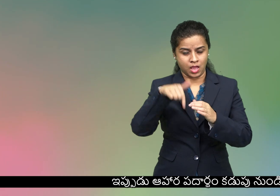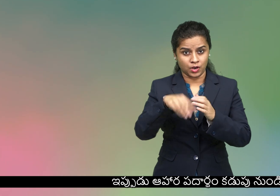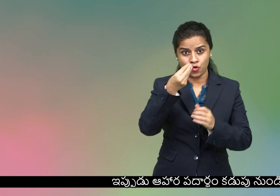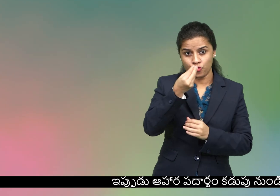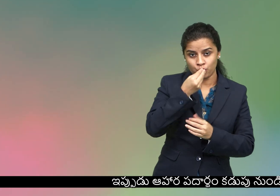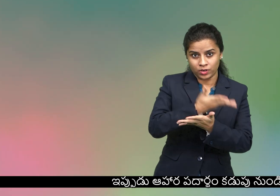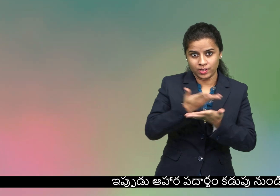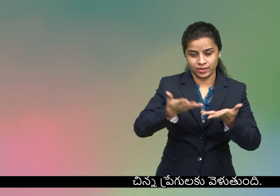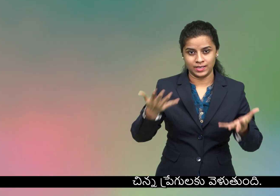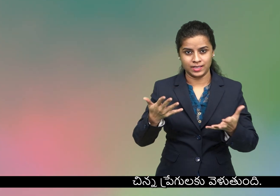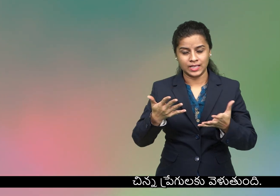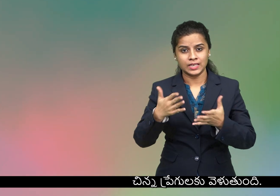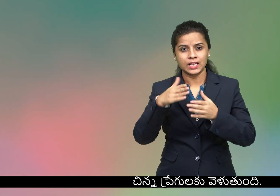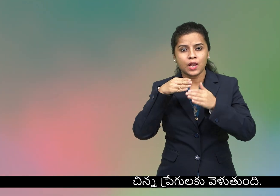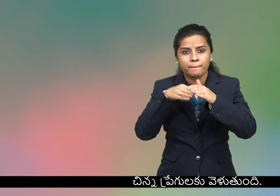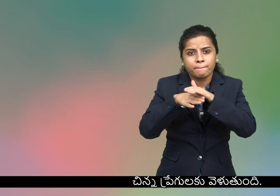నుండి చిన్న ప్రేగులకు వెళుతుంది.